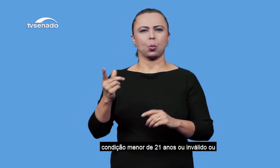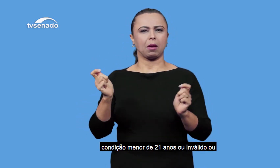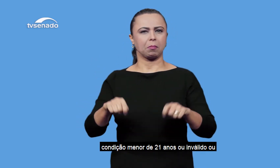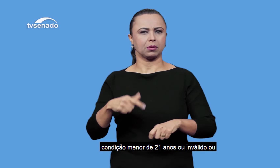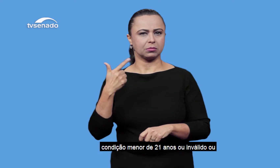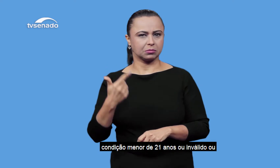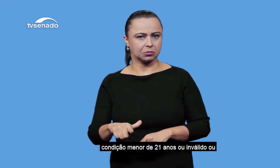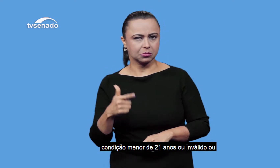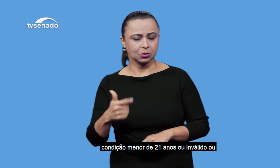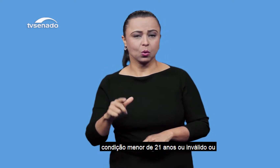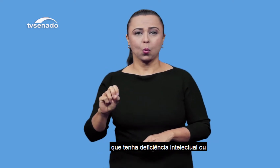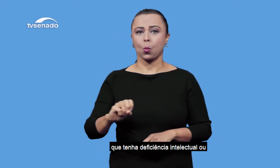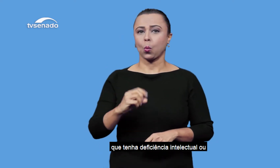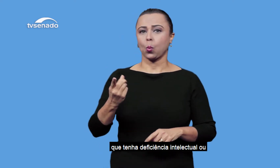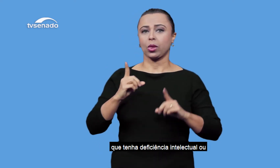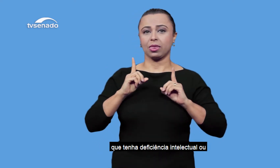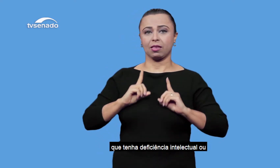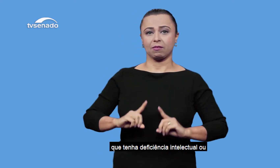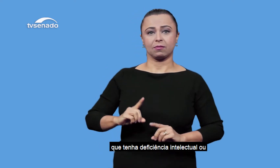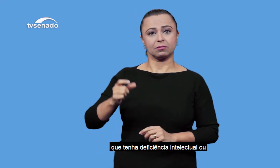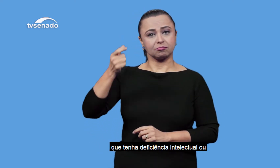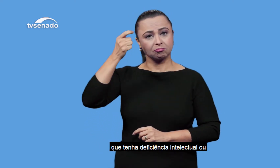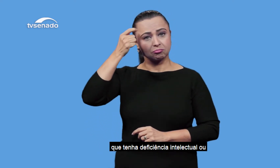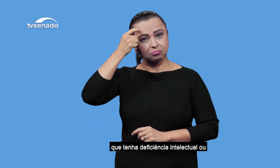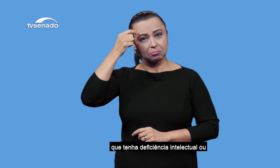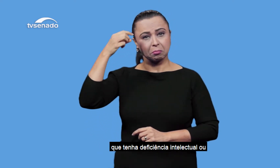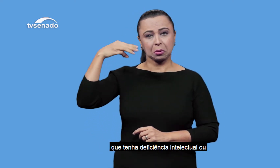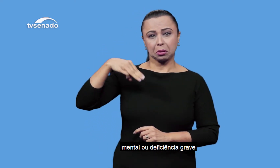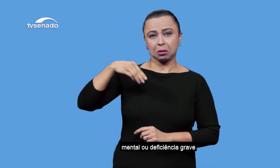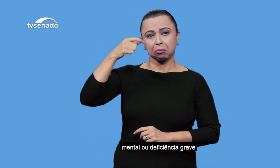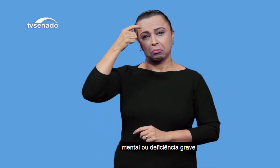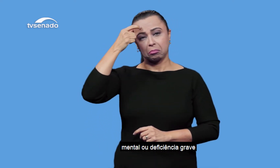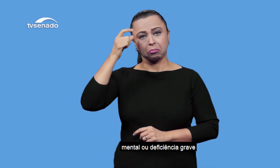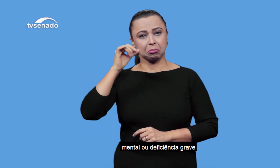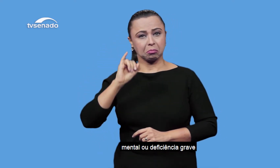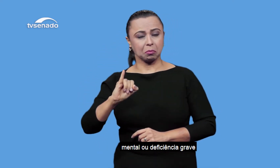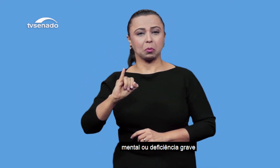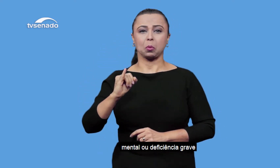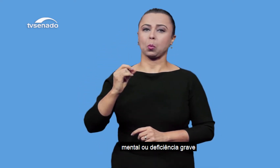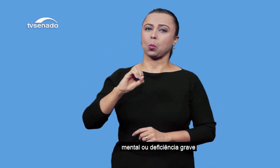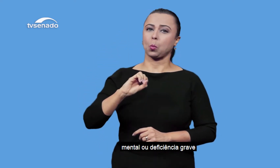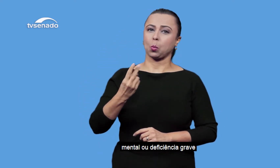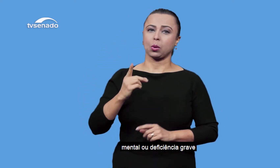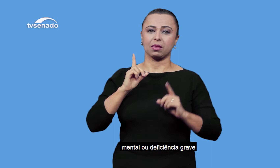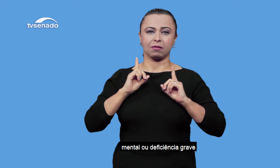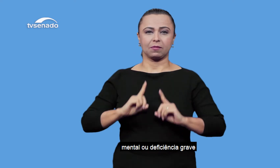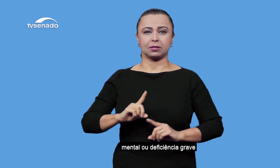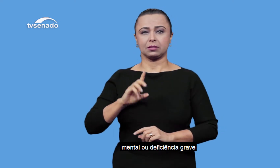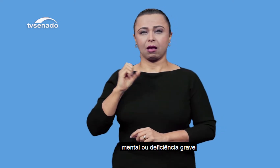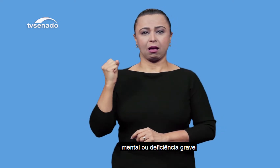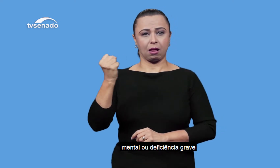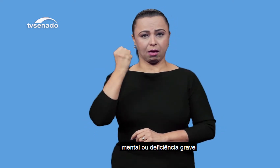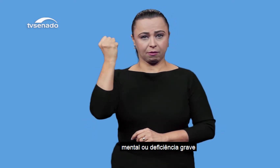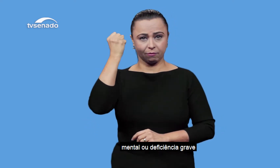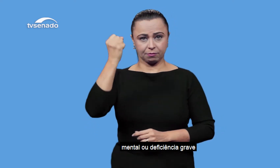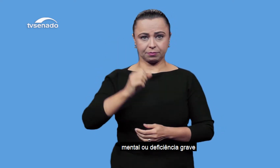inválido ou que tenha deficiência intelectual ou mental ou deficiência grave